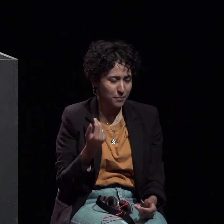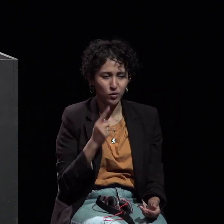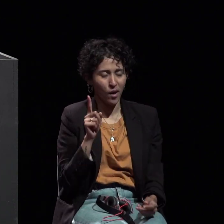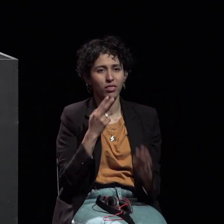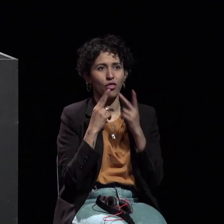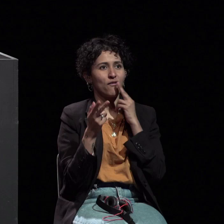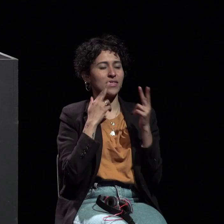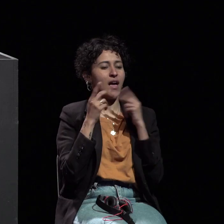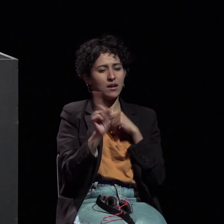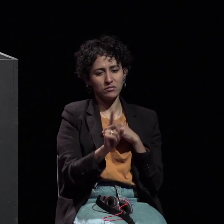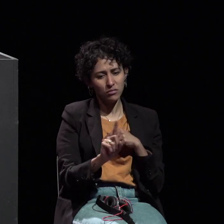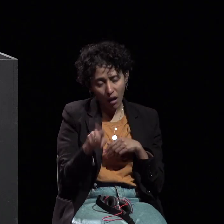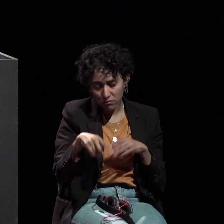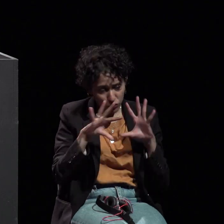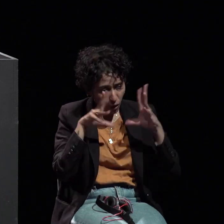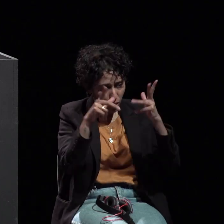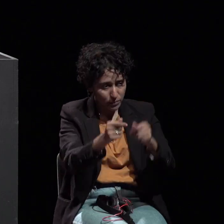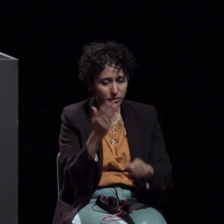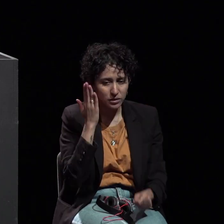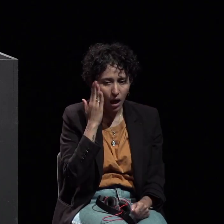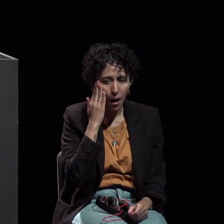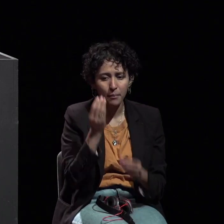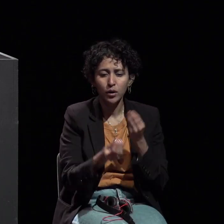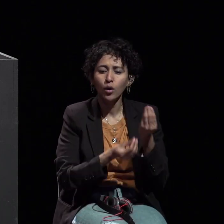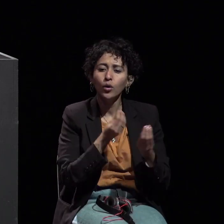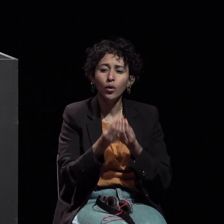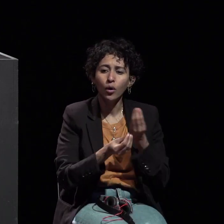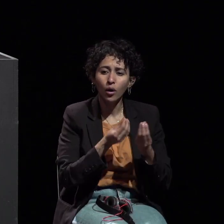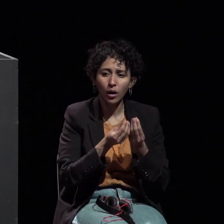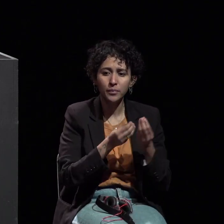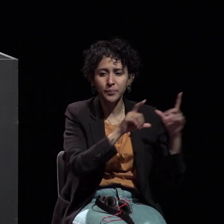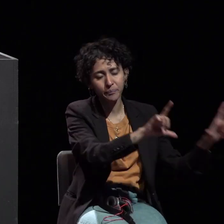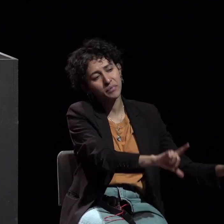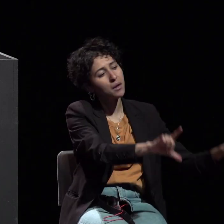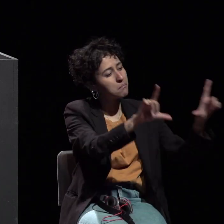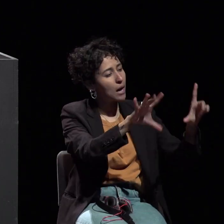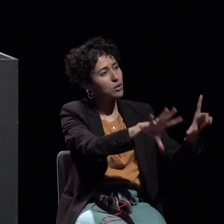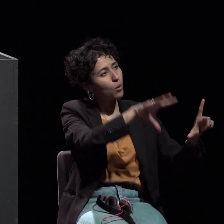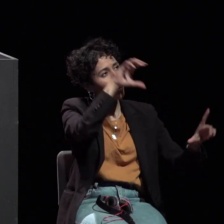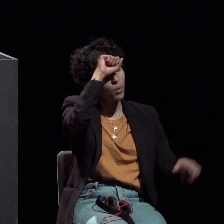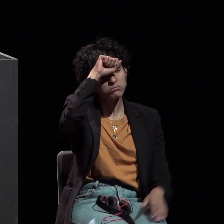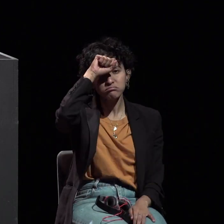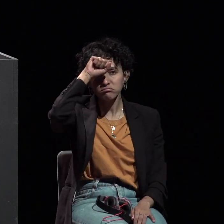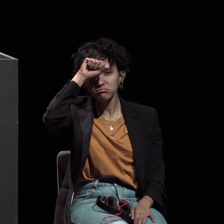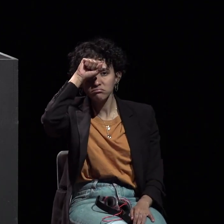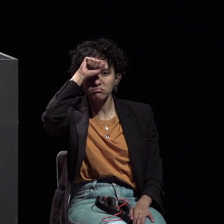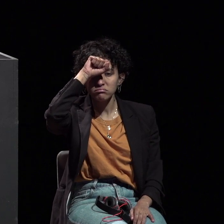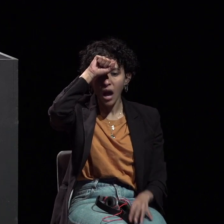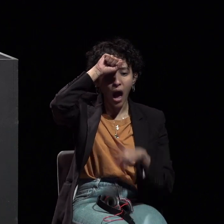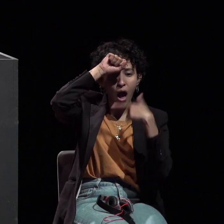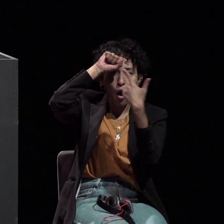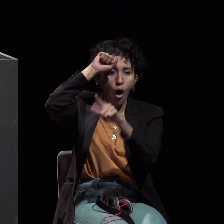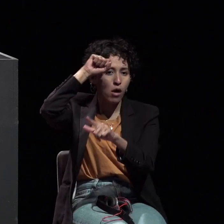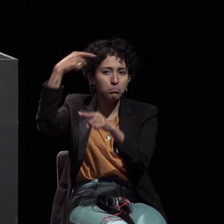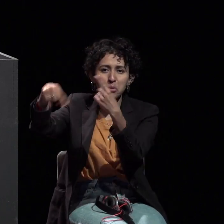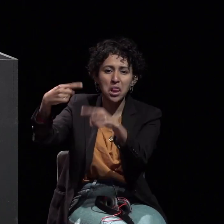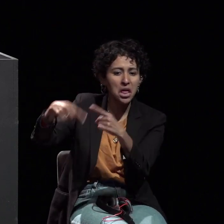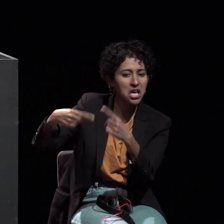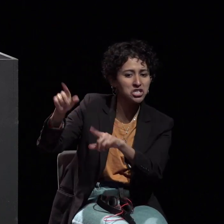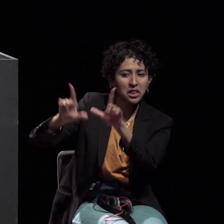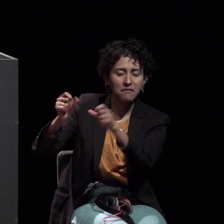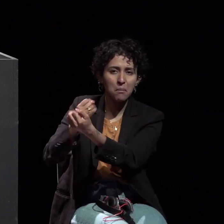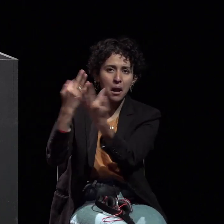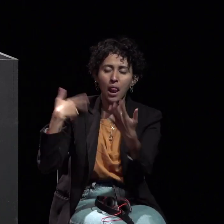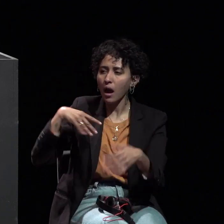descobrindo a roda, mas é como que a gente pode, de fato, relacionar visualidades com política para além da leitura de